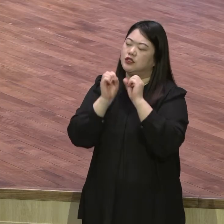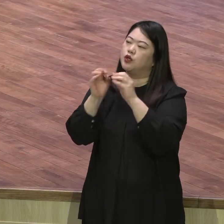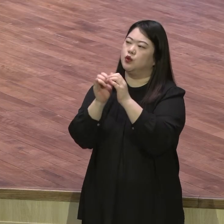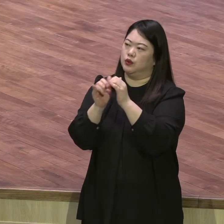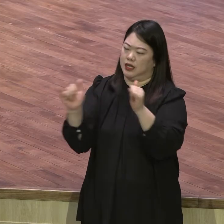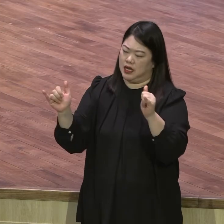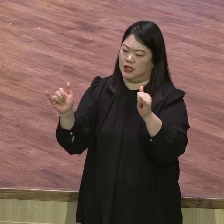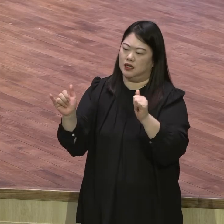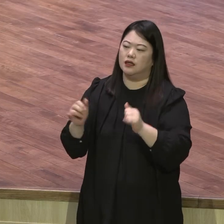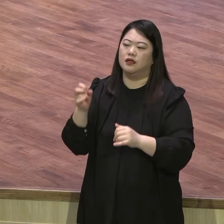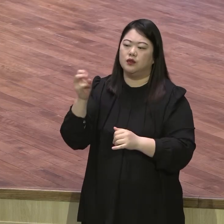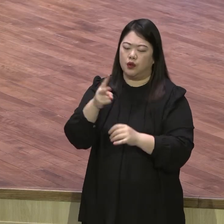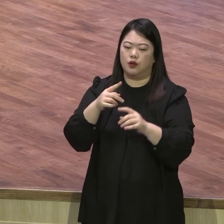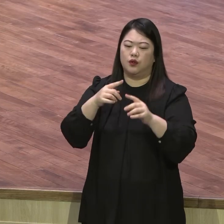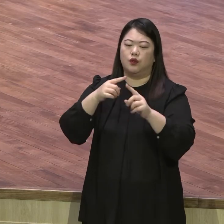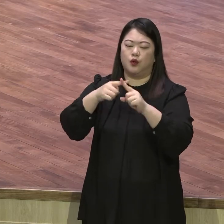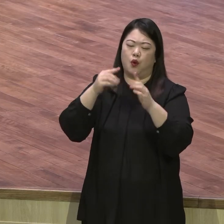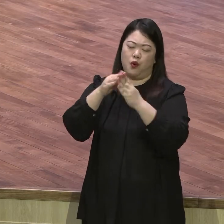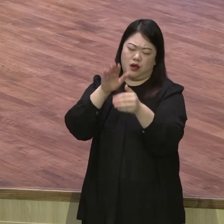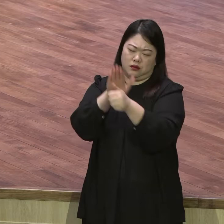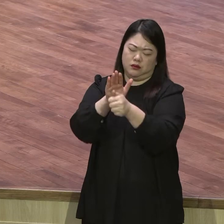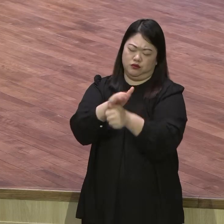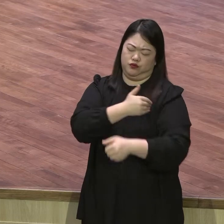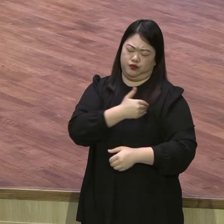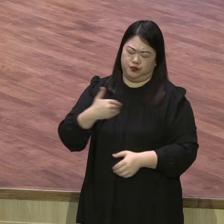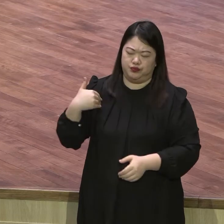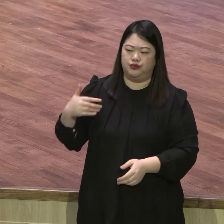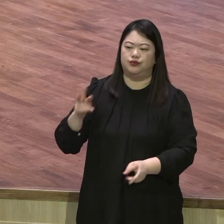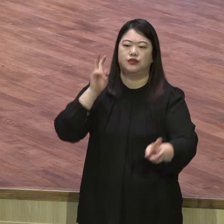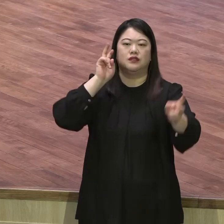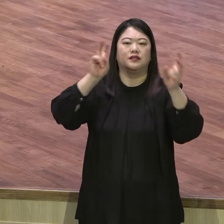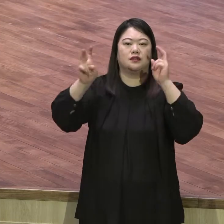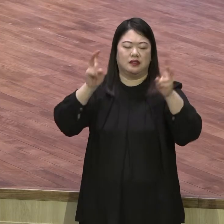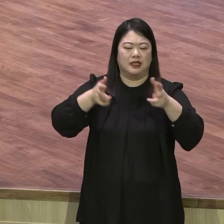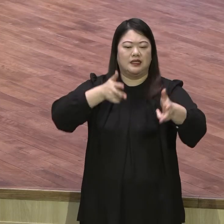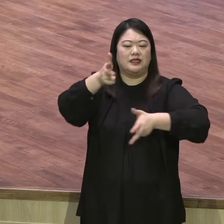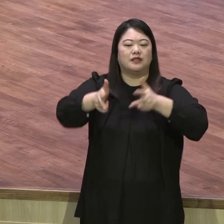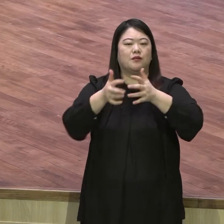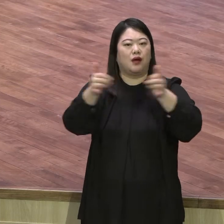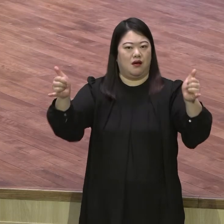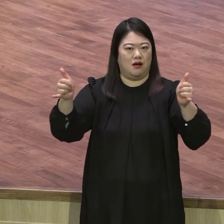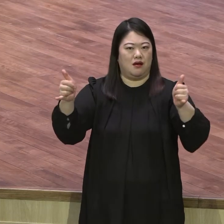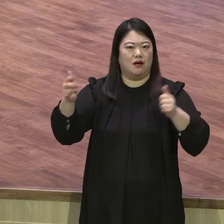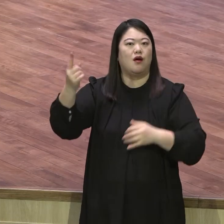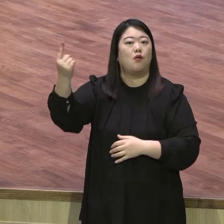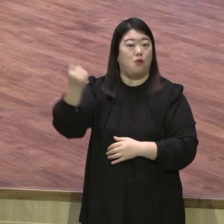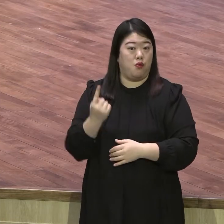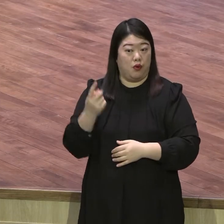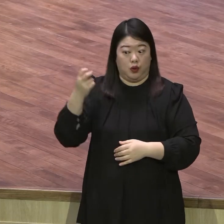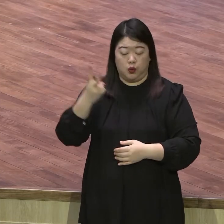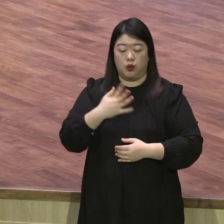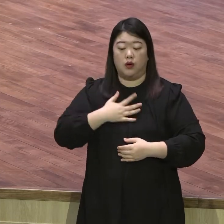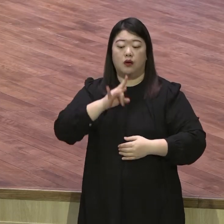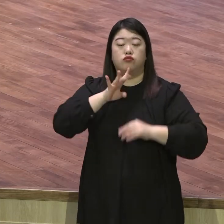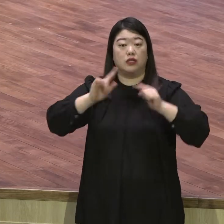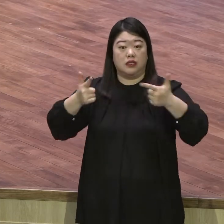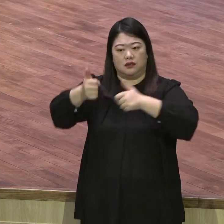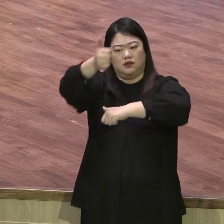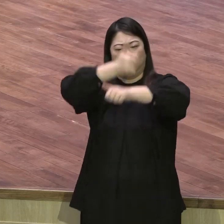올 수 있는 기업가가 나올 거예요. 하나님 축복하실 것입니다. 분명히 여러분뿐만 아니라 후손들을 통해서.